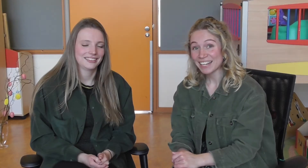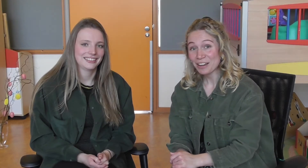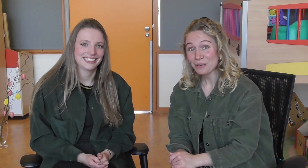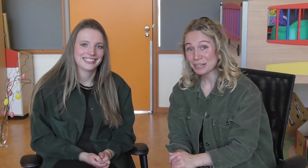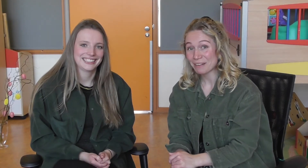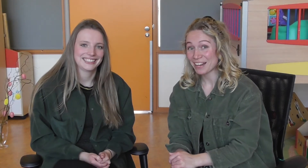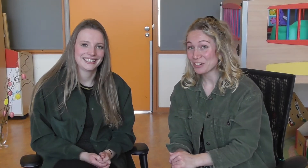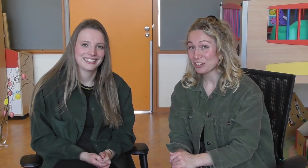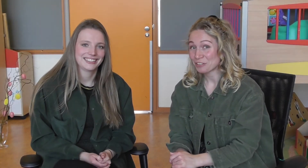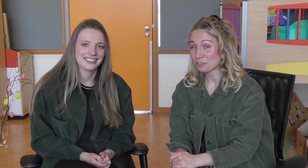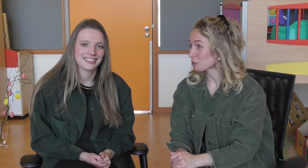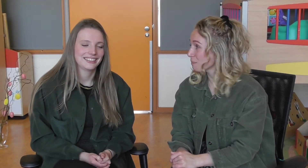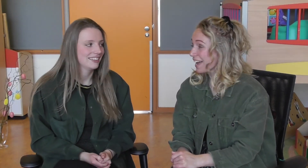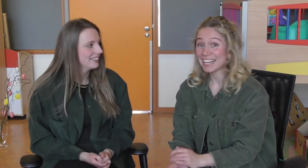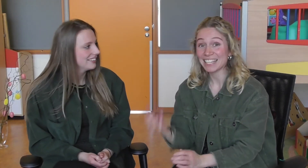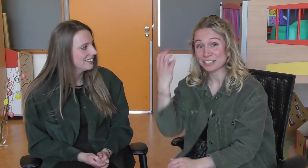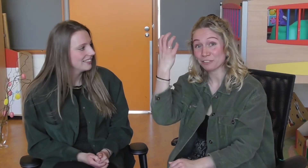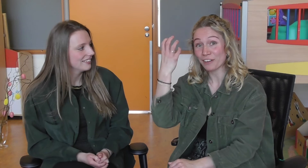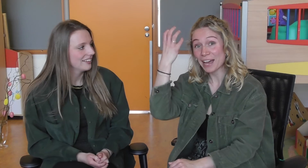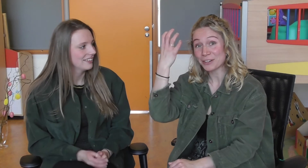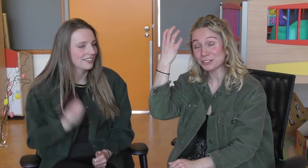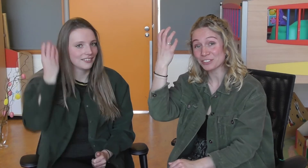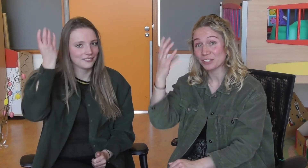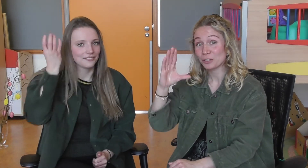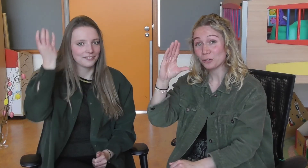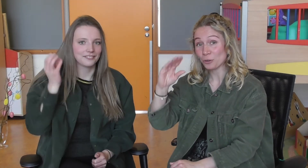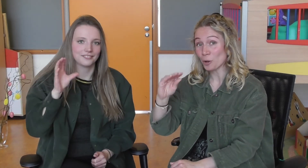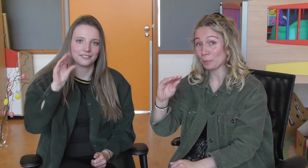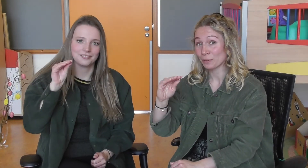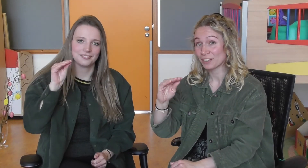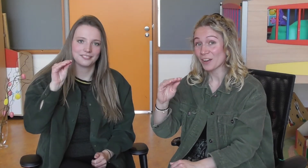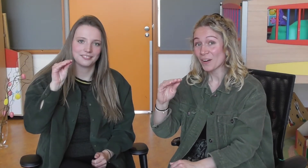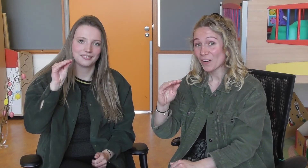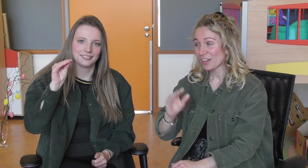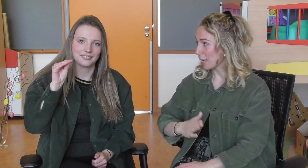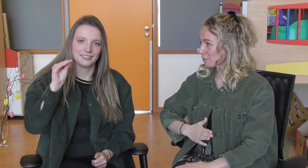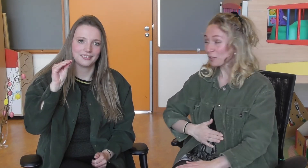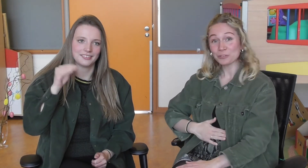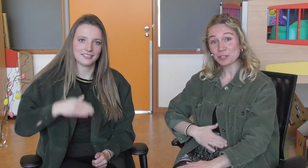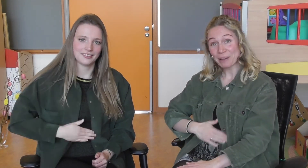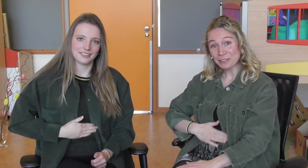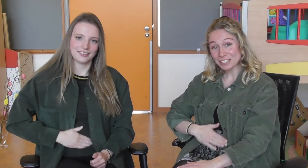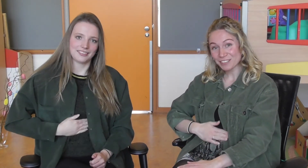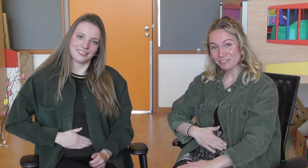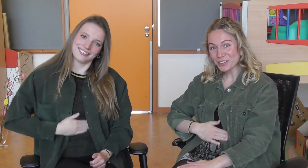Nou allemaal, volgens mij is het fruit nu op. Hebben we onze buikjes weer